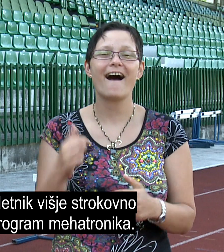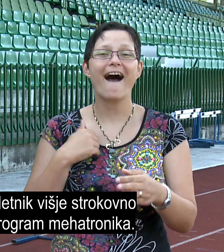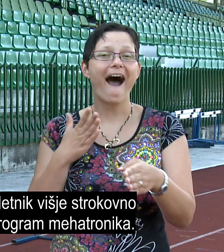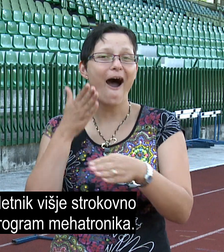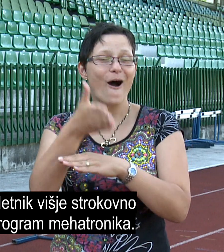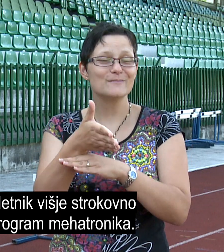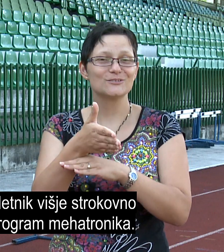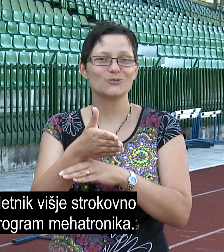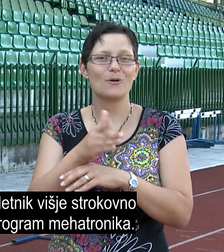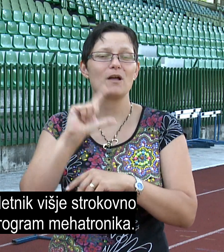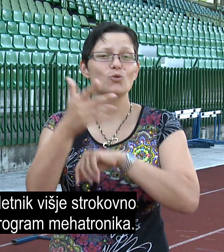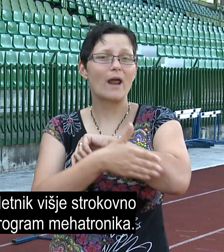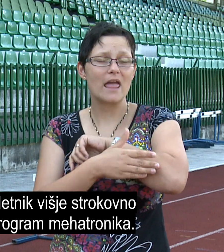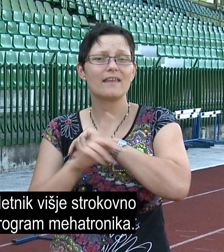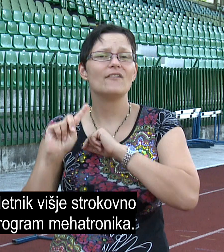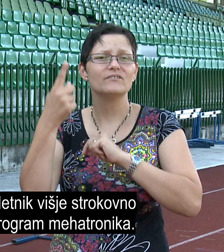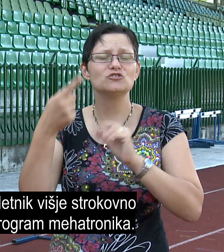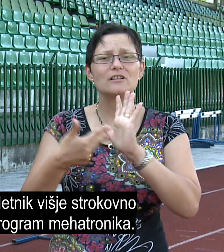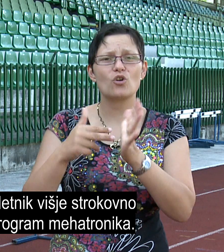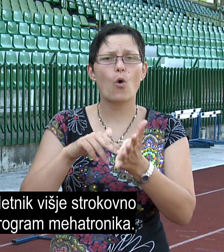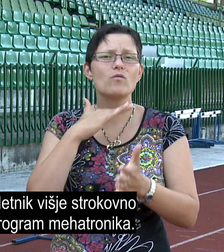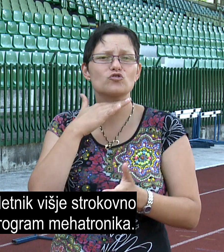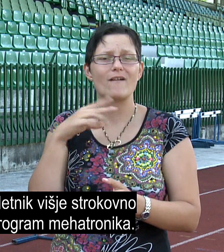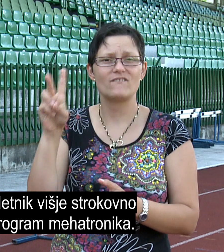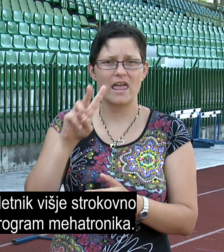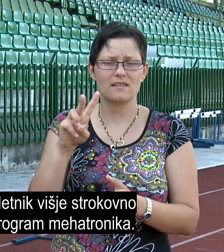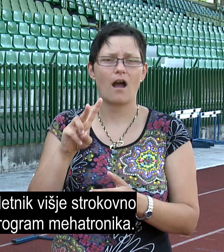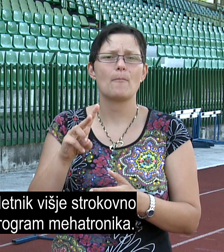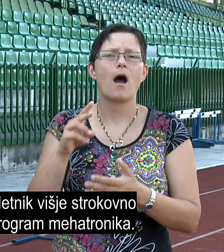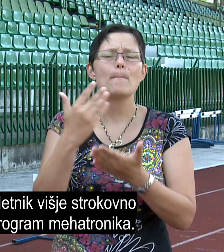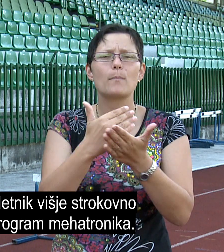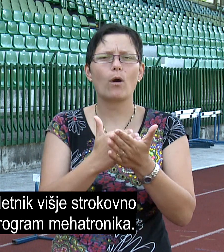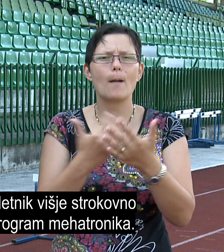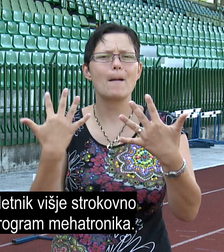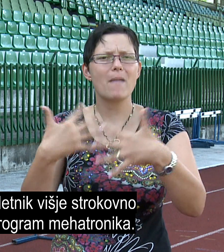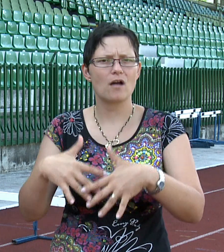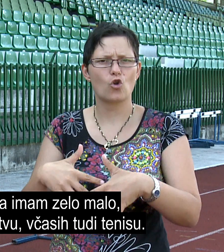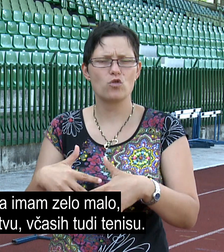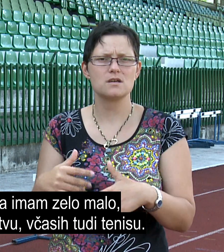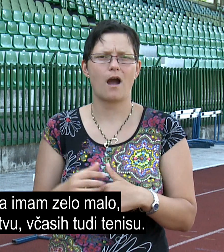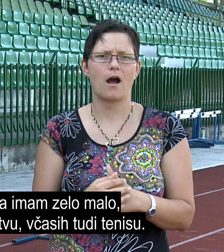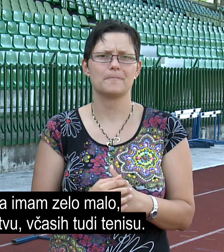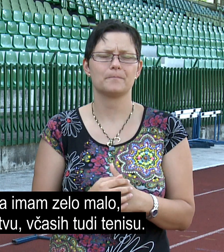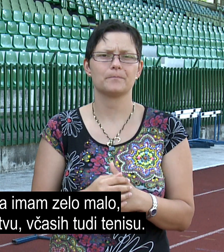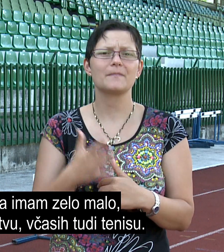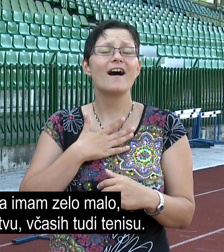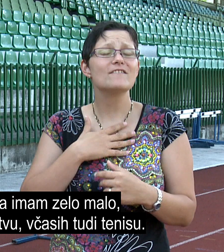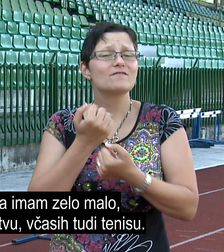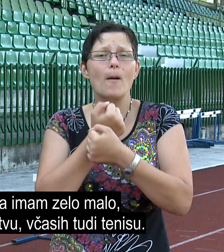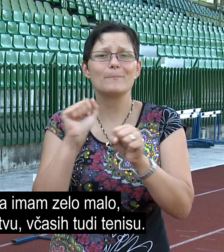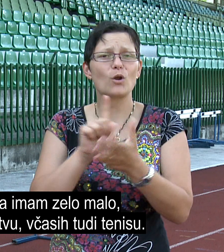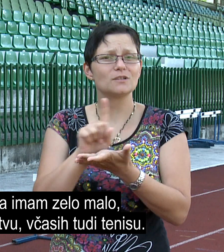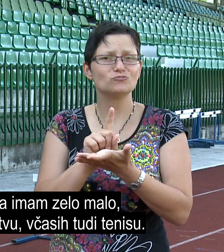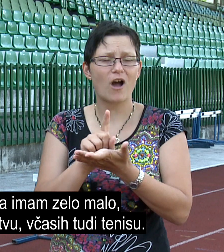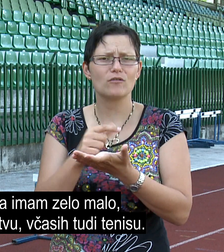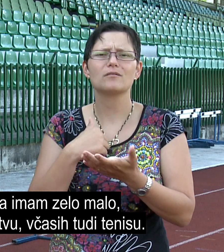Obiskujem drugi letnik Višje strokovne šole v Velenju, program mehatronika. V svojem prostem času, ki